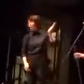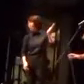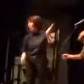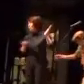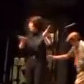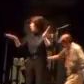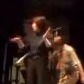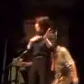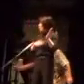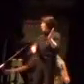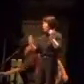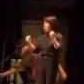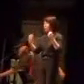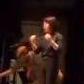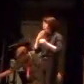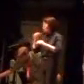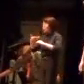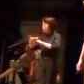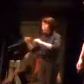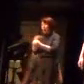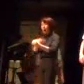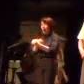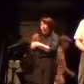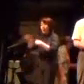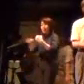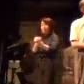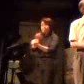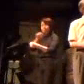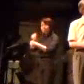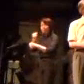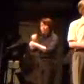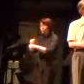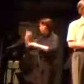りの、福島原発の写真です。